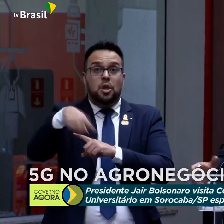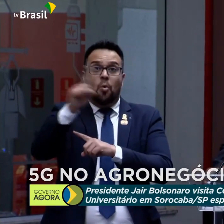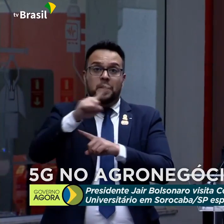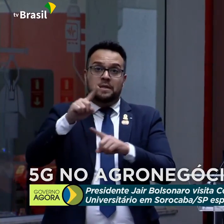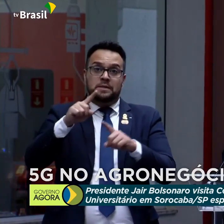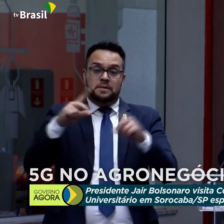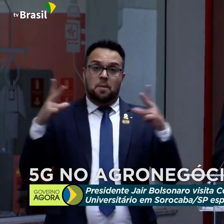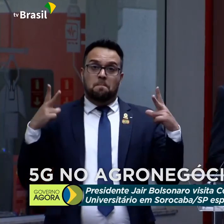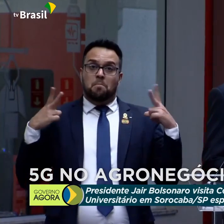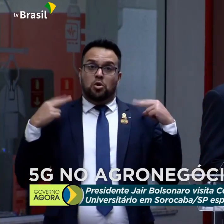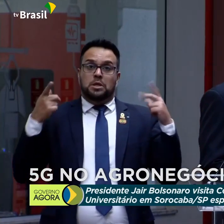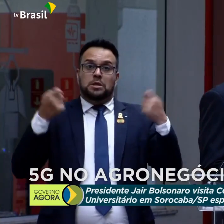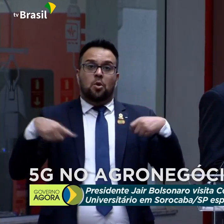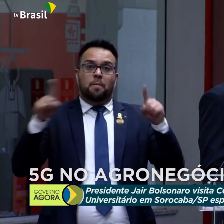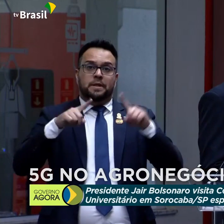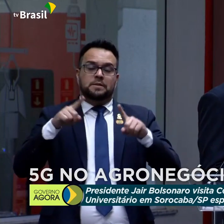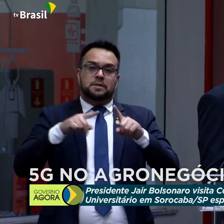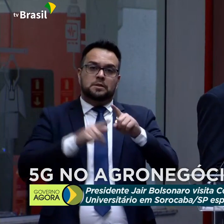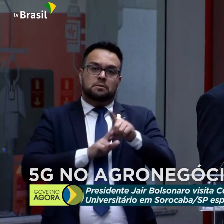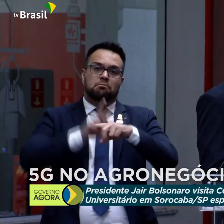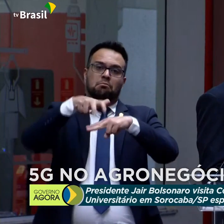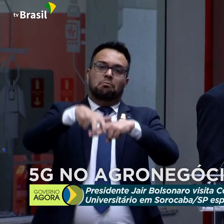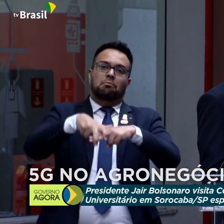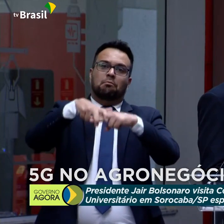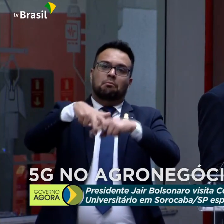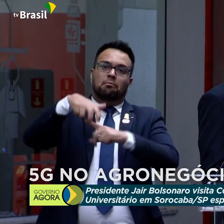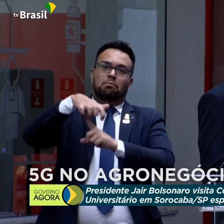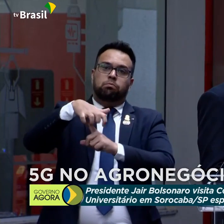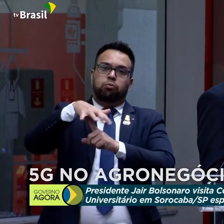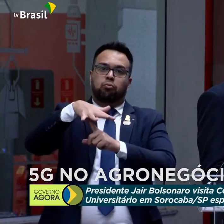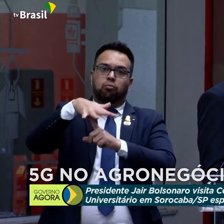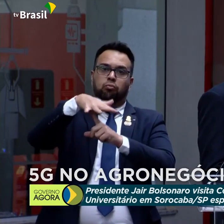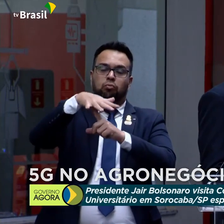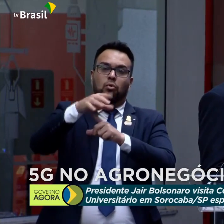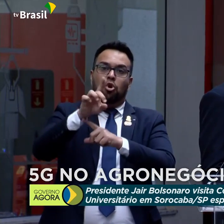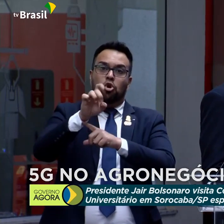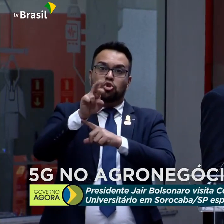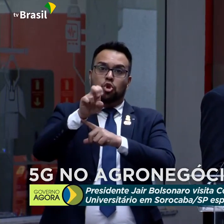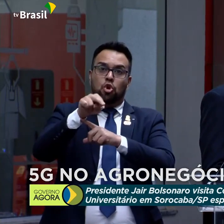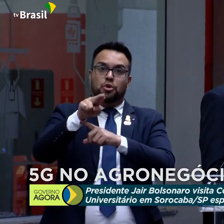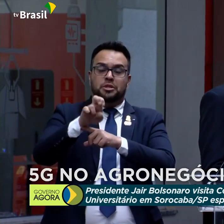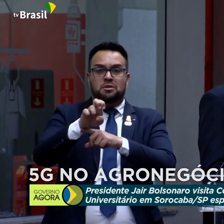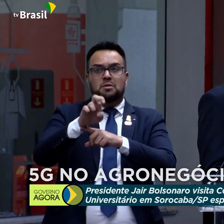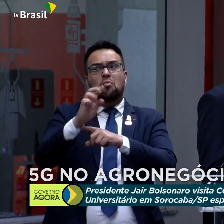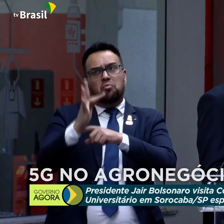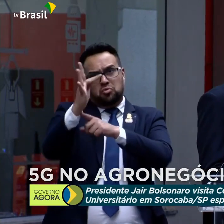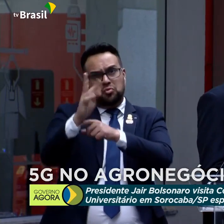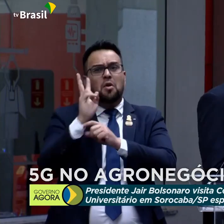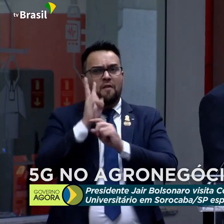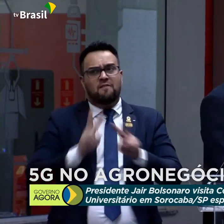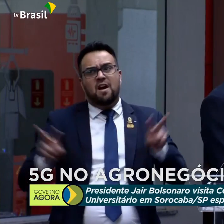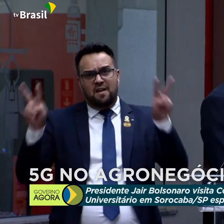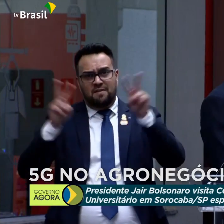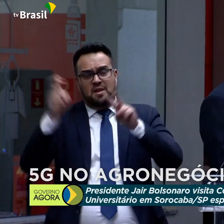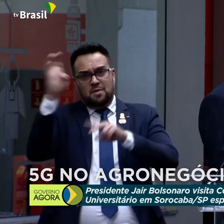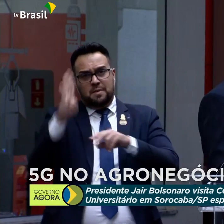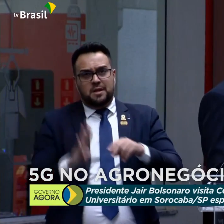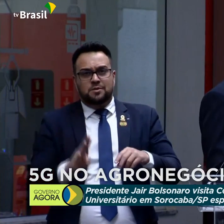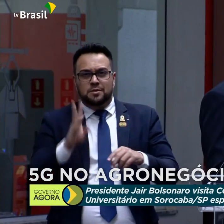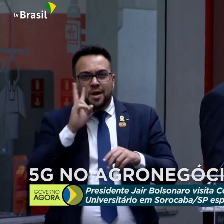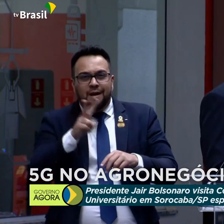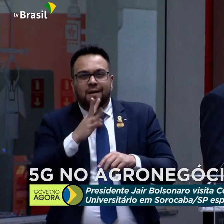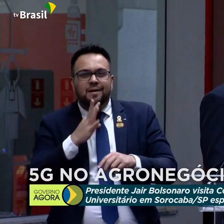deslocando num drone táxi, que nós veremos nos próximos anos aqui no Brasil. Então, aquele filme, os Jetsons, que a gente